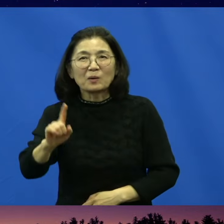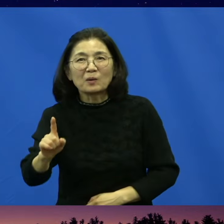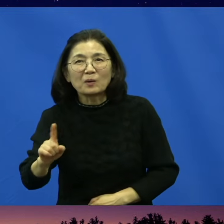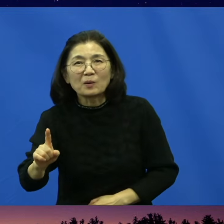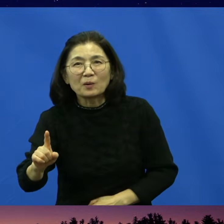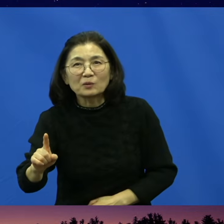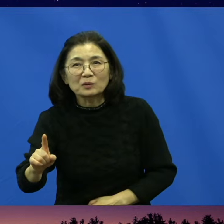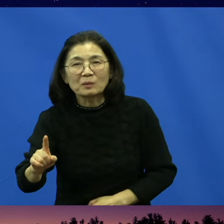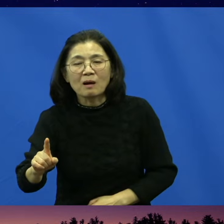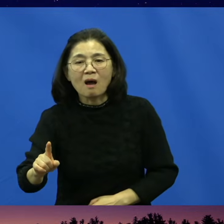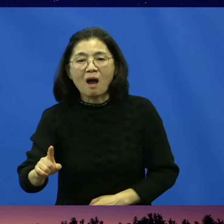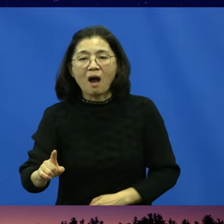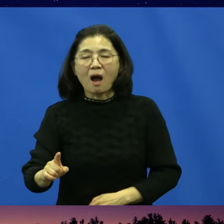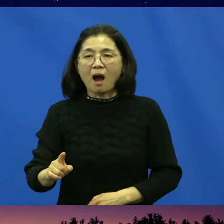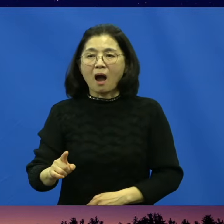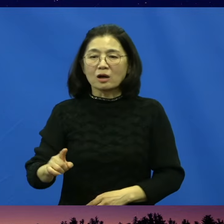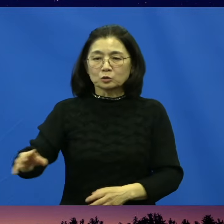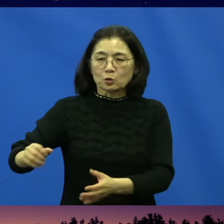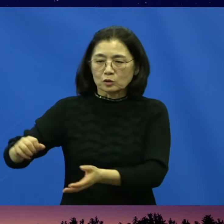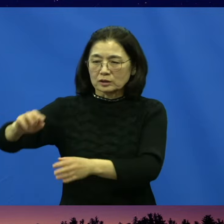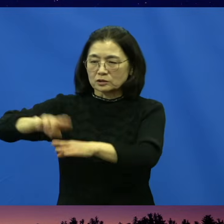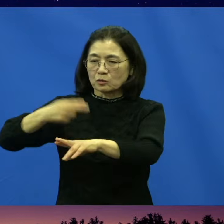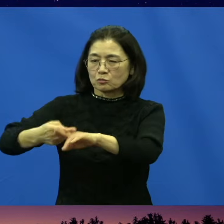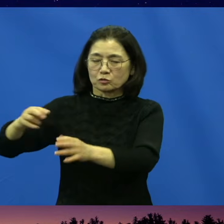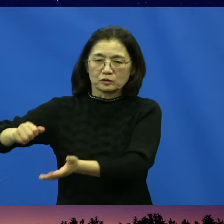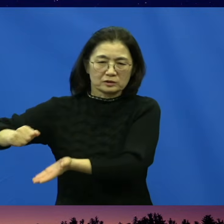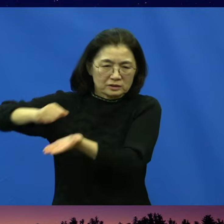마당에 그냥 내동댕 쳐졌습니다. 이렇게.